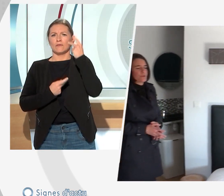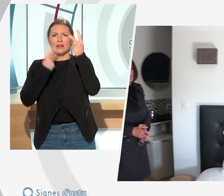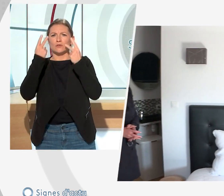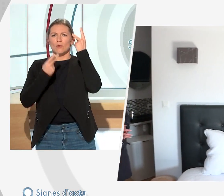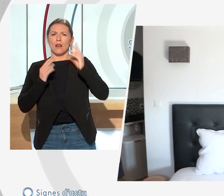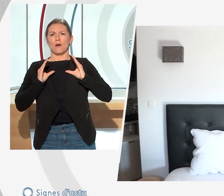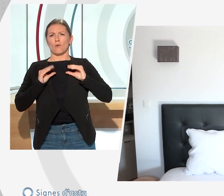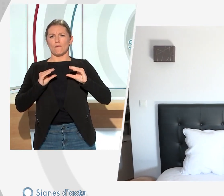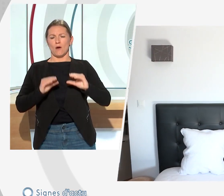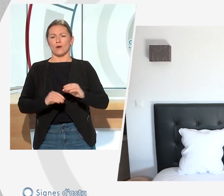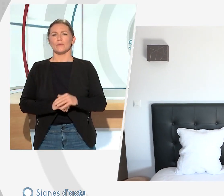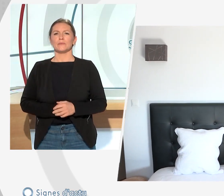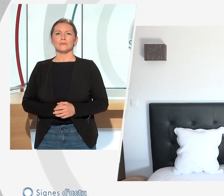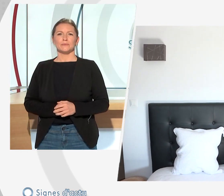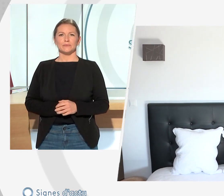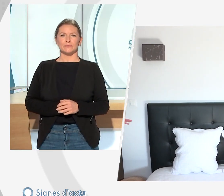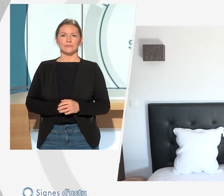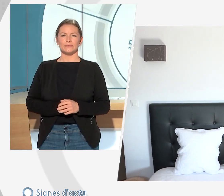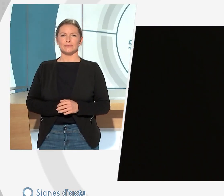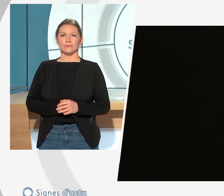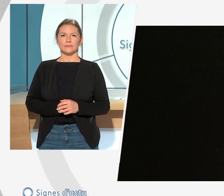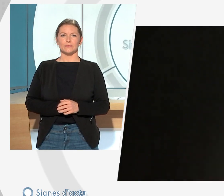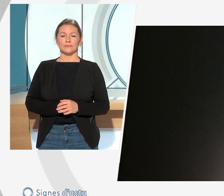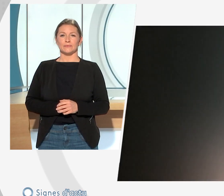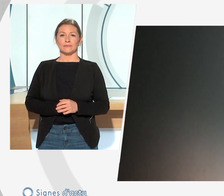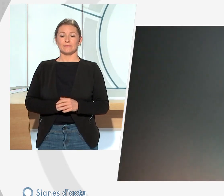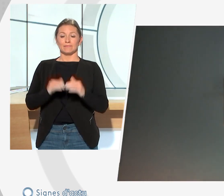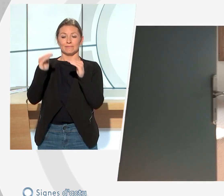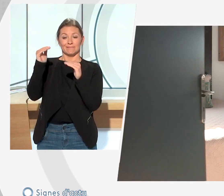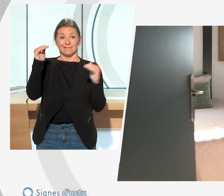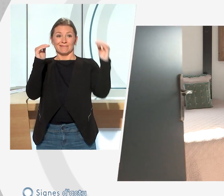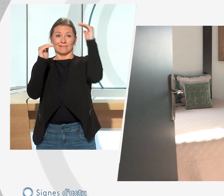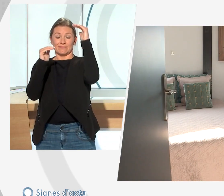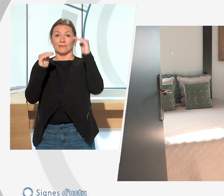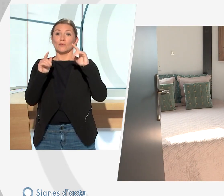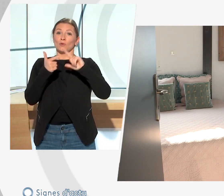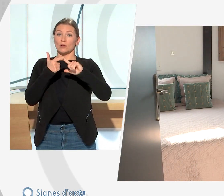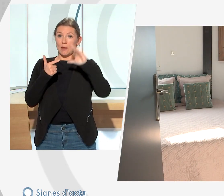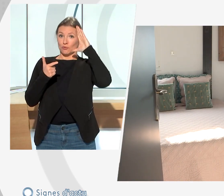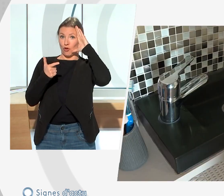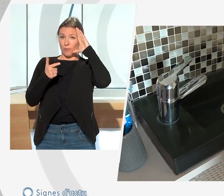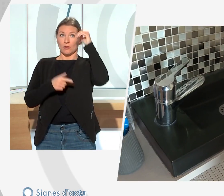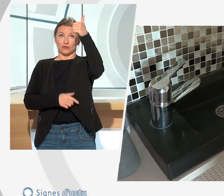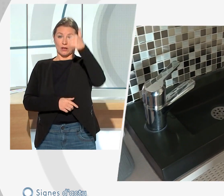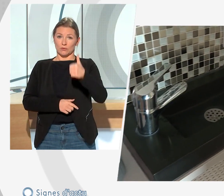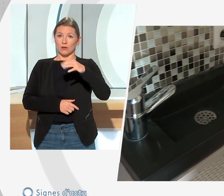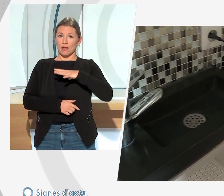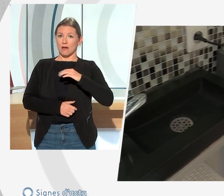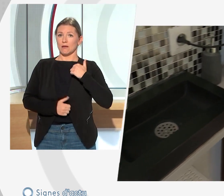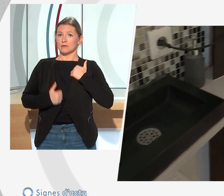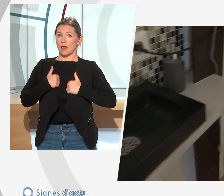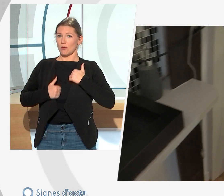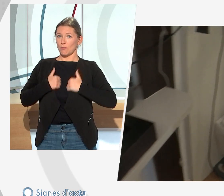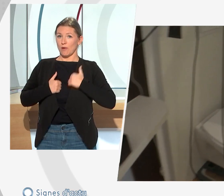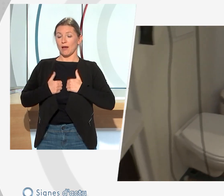l'œil puisse se reposer dans chaque pièce. Juste au-dessus, une autre chambre. Toutes sont équipées d'une salle de bain